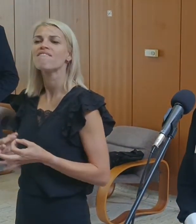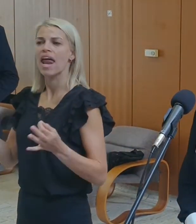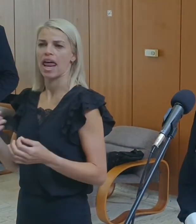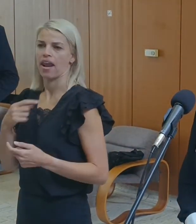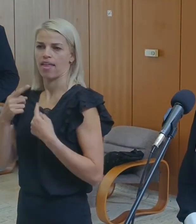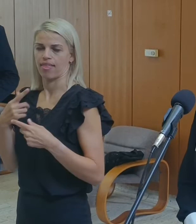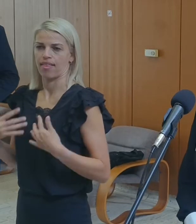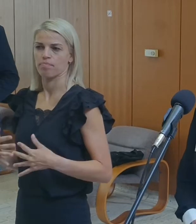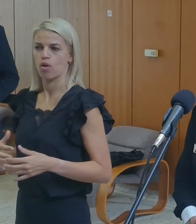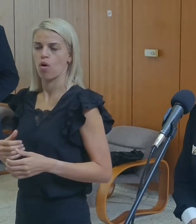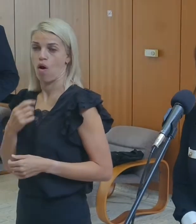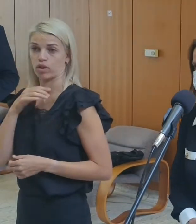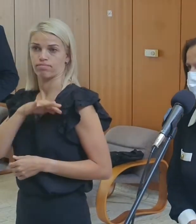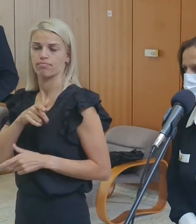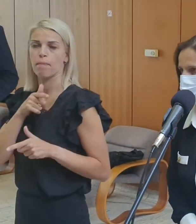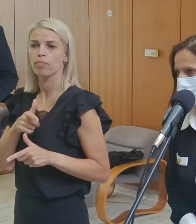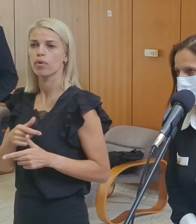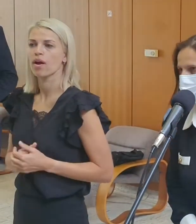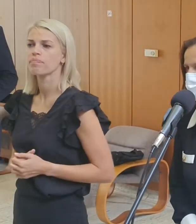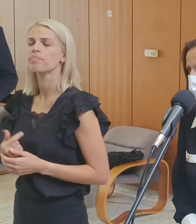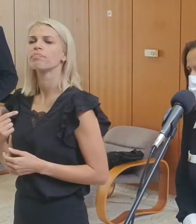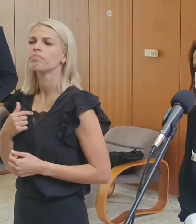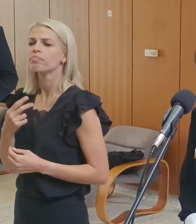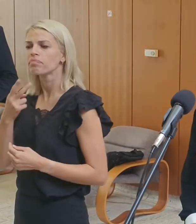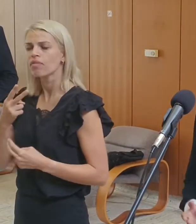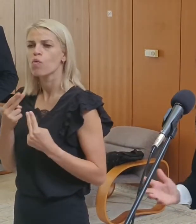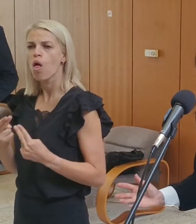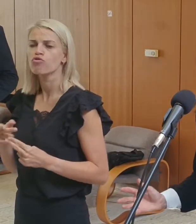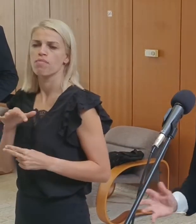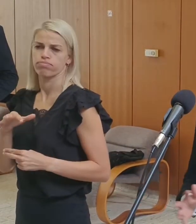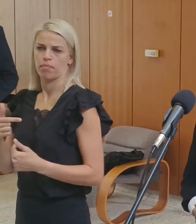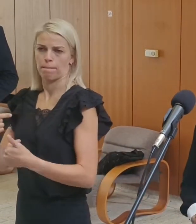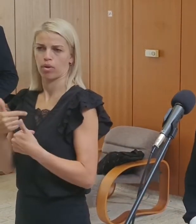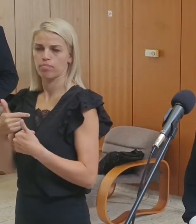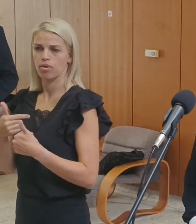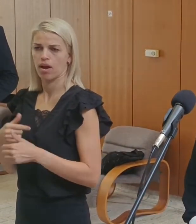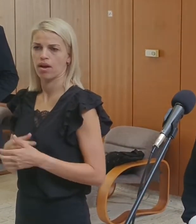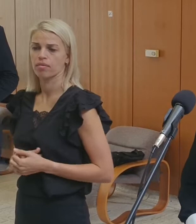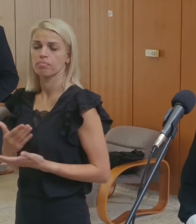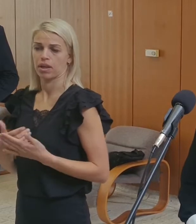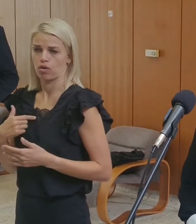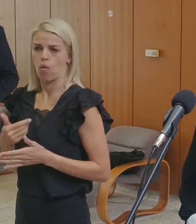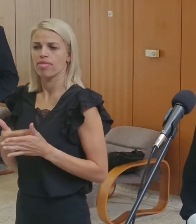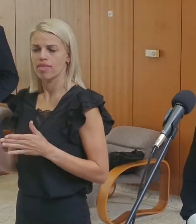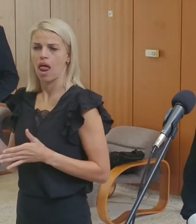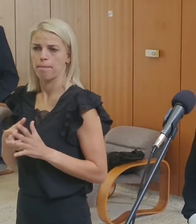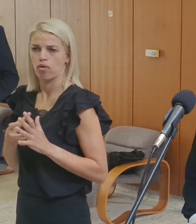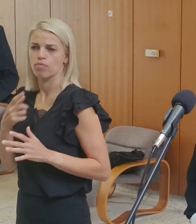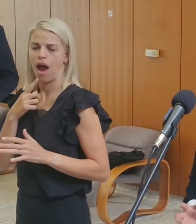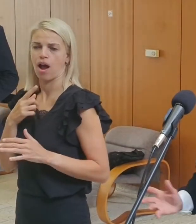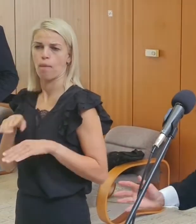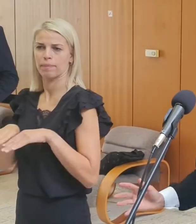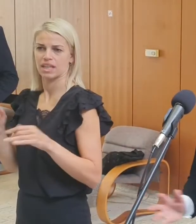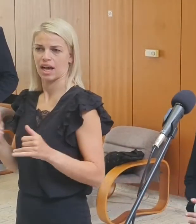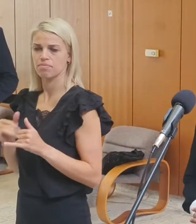podporu. Ja si myslím, že je dôležité to, že viem, že jeho podporu mám a na základe toho pokračujem ďalej ako ministerka spravodlivosti, ale